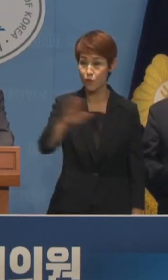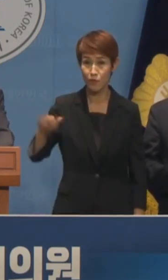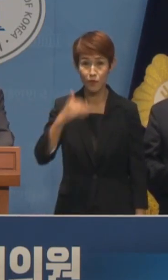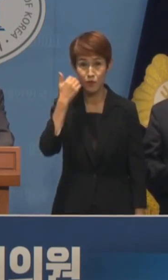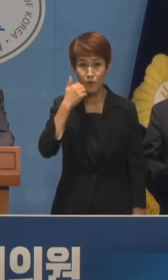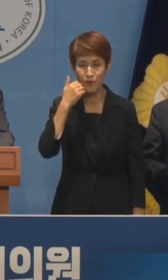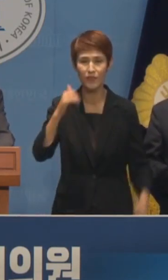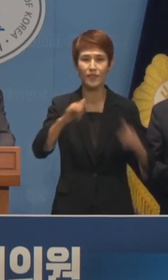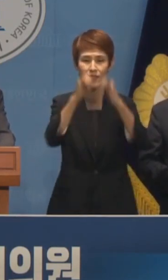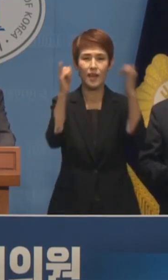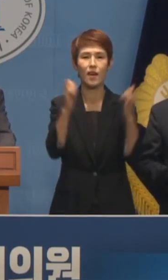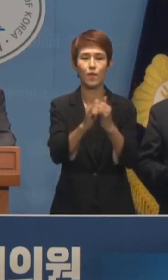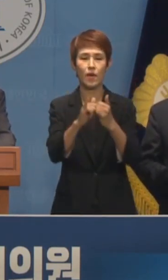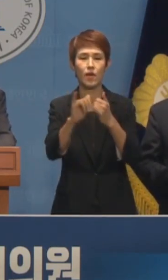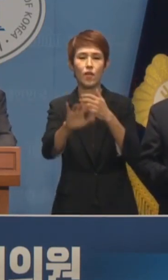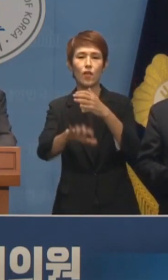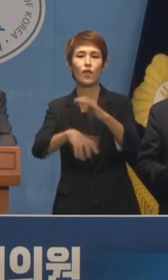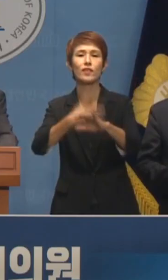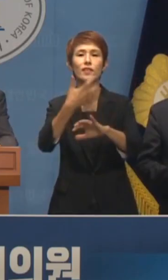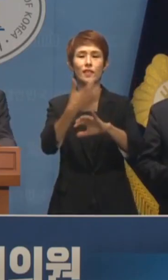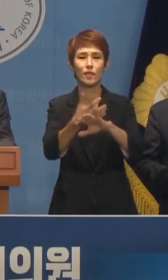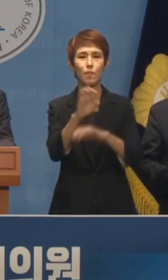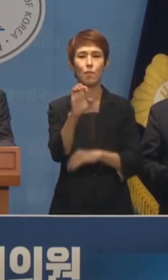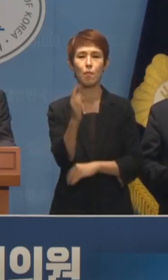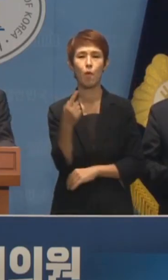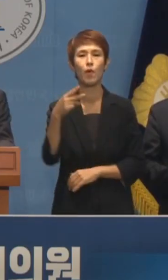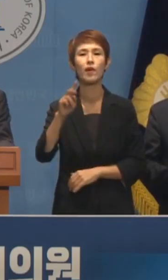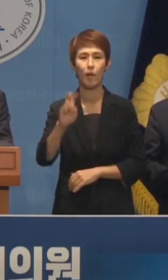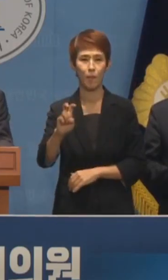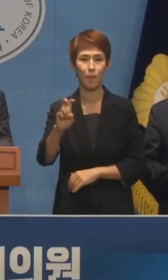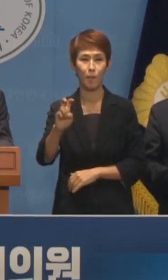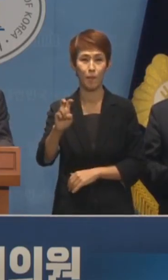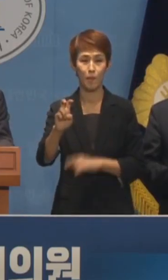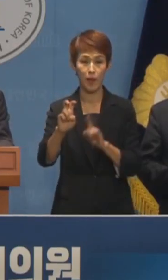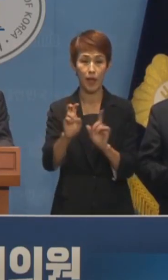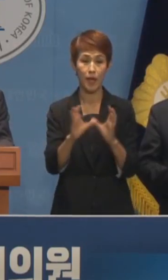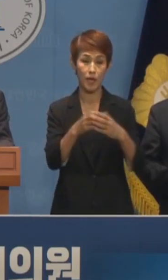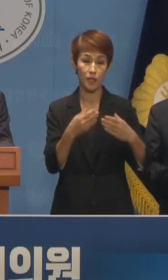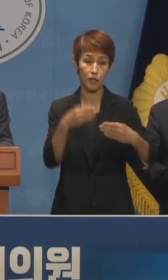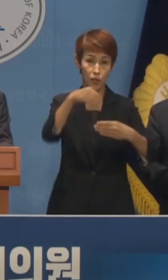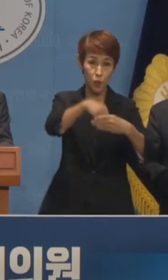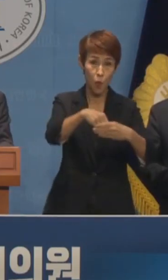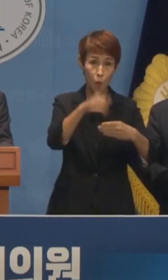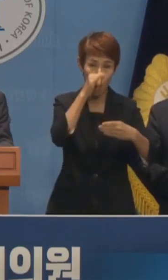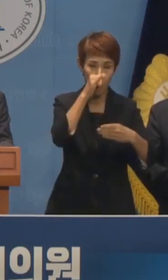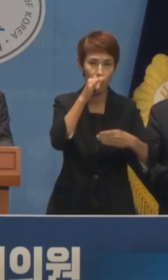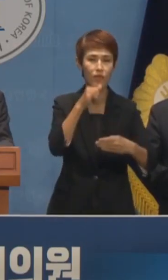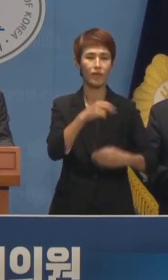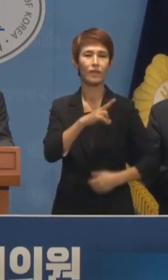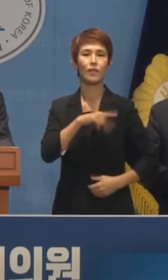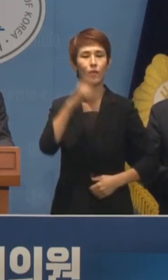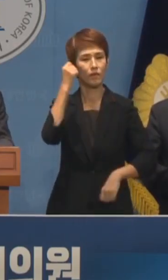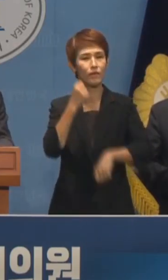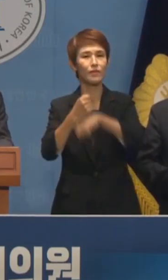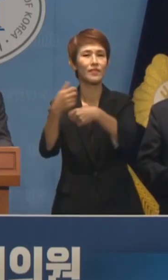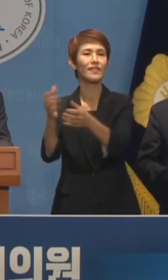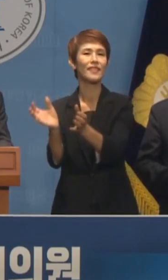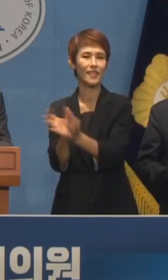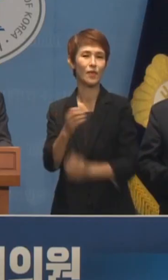사회혁신 포럼이라고 하는 국회에 등록되어 있는 의원 연구단체 소속 회원들이기도